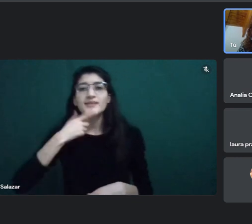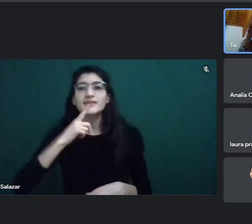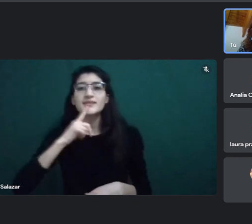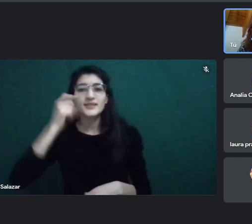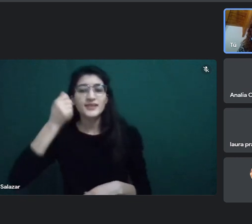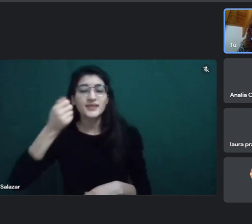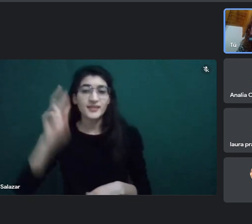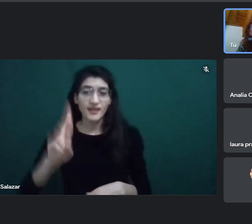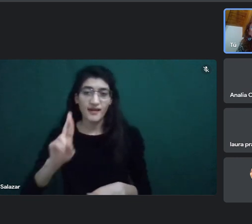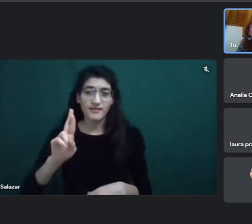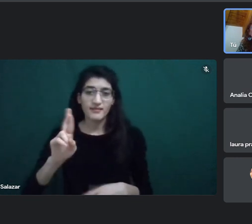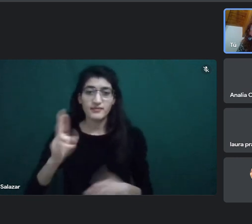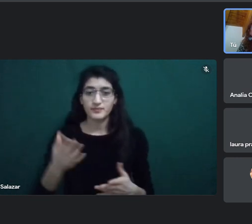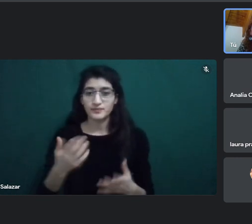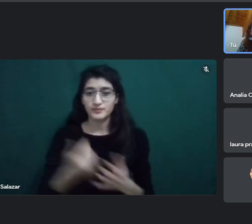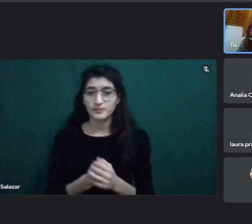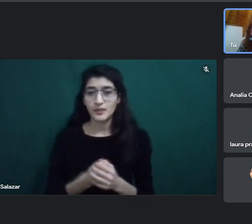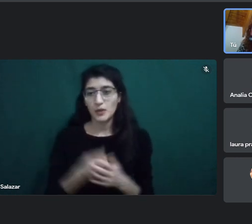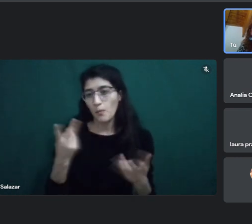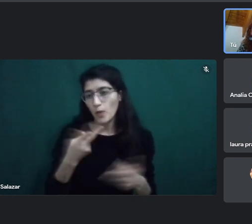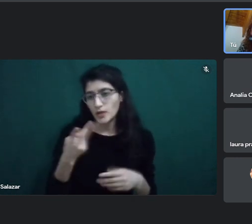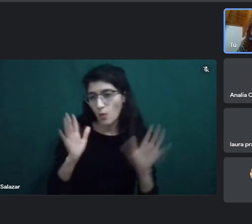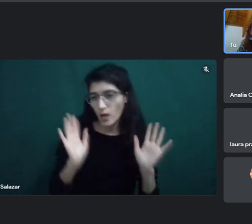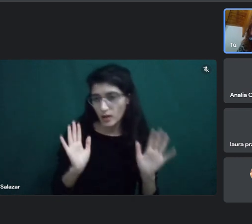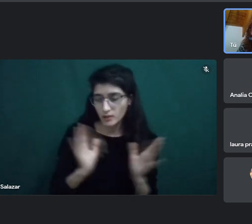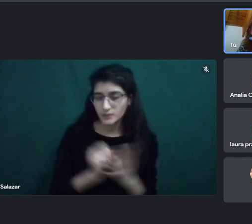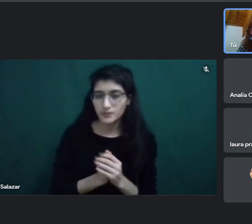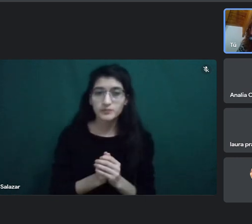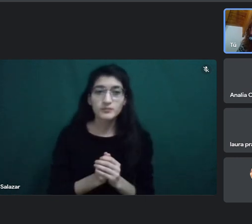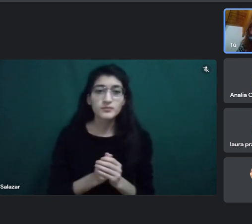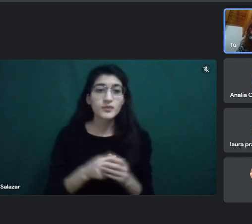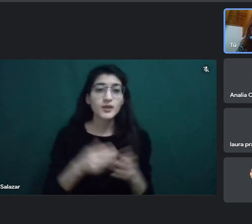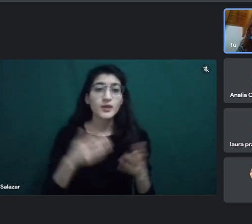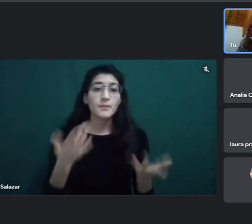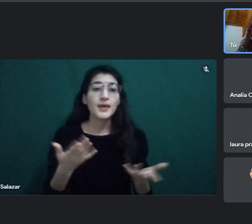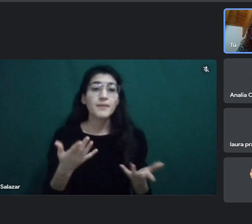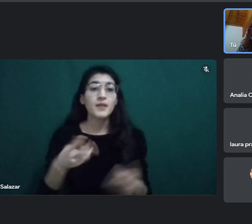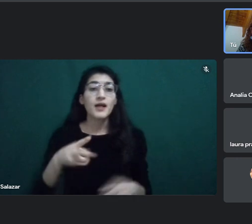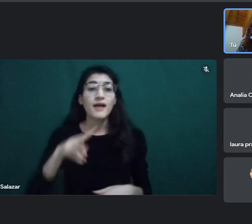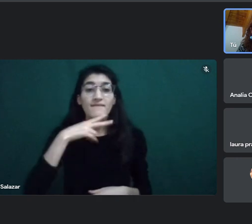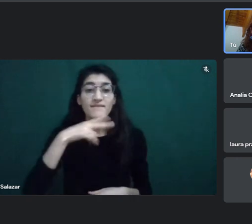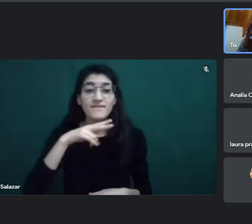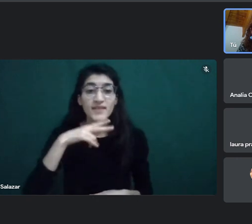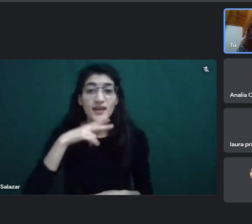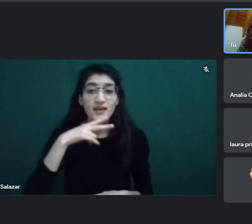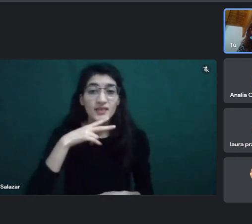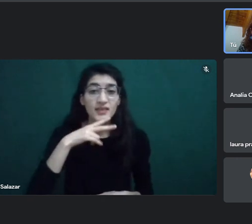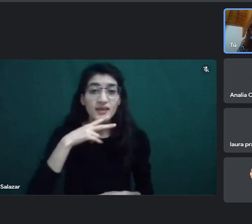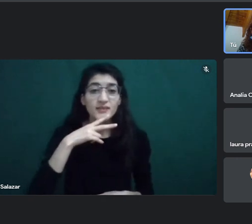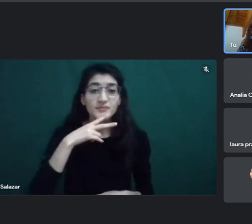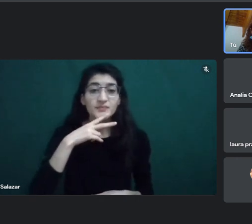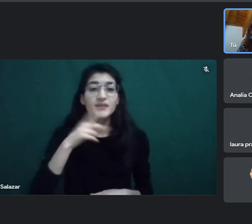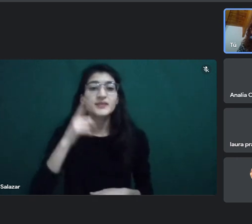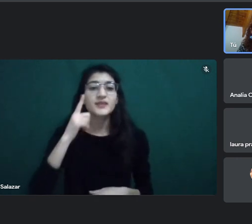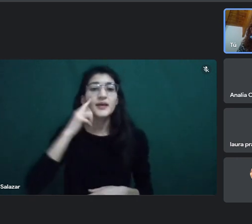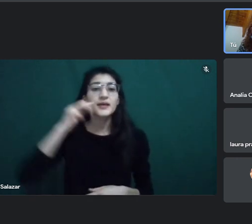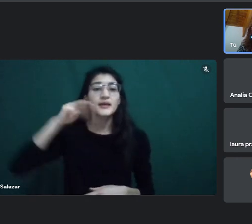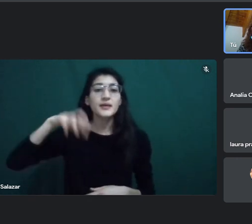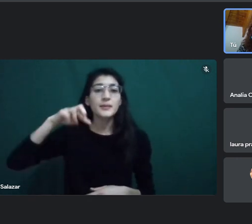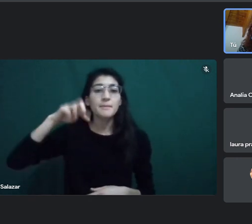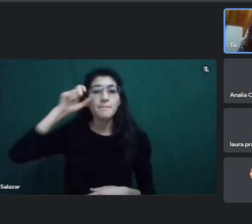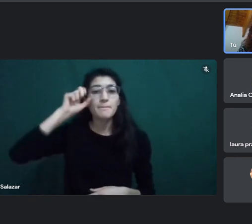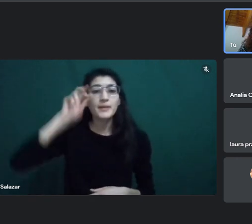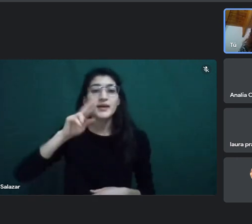en verde es lo que estábamos viendo, que es el imperativo, que es cuando se da instrucciones y entonces uno le dice a la